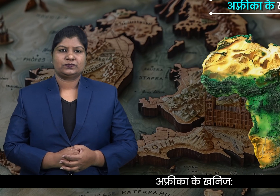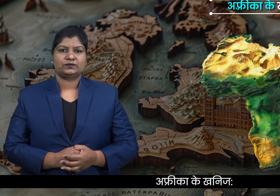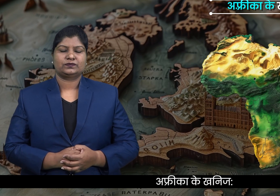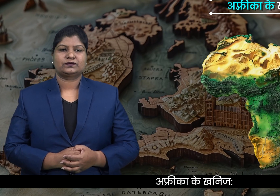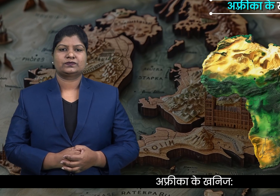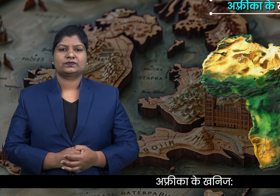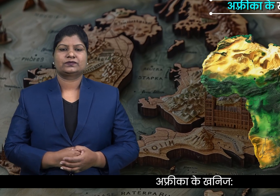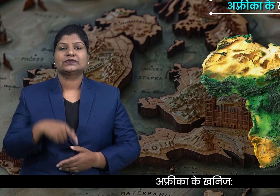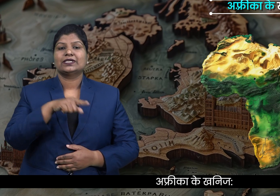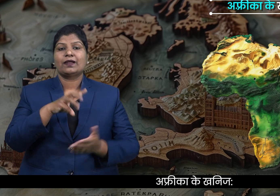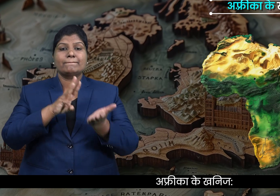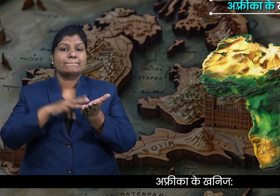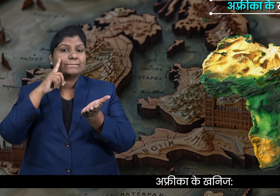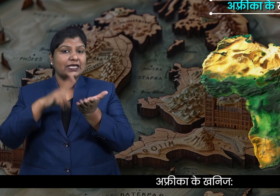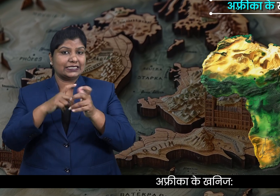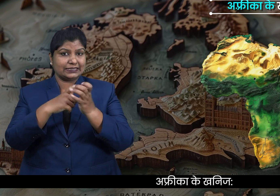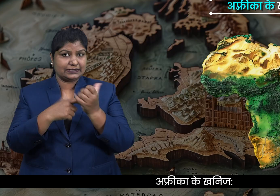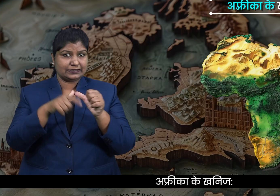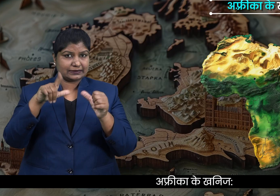अफ्रीका के खनिज।